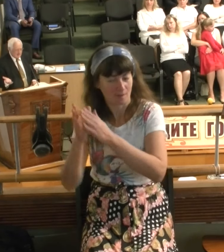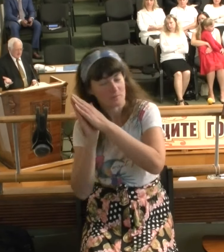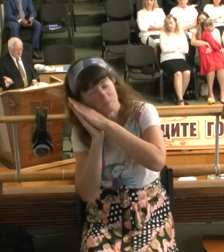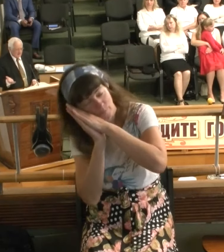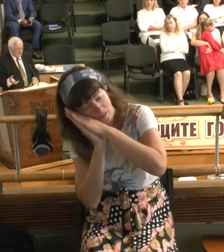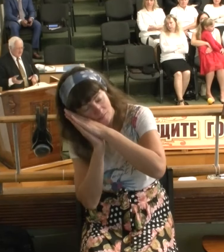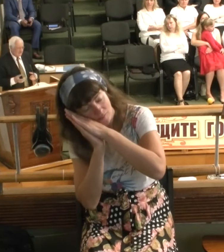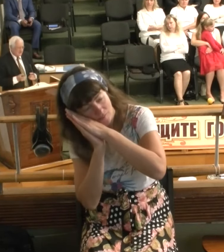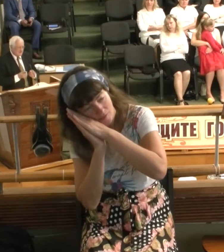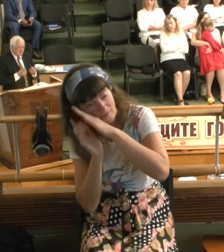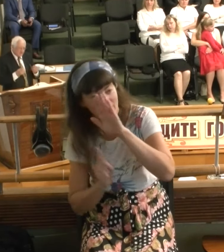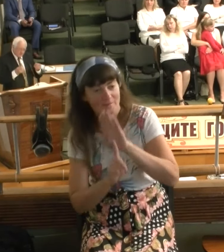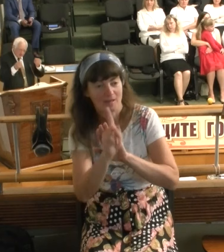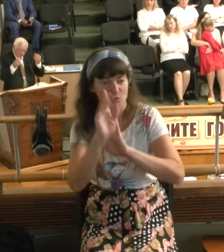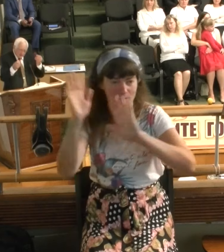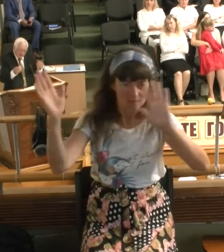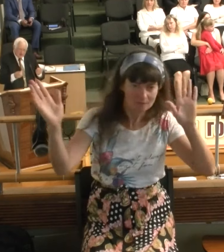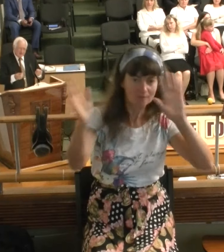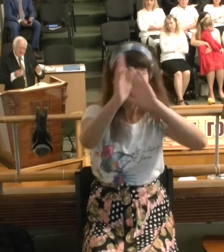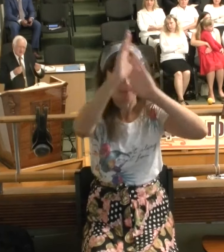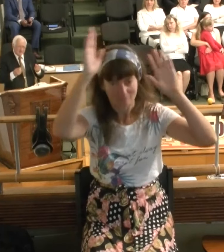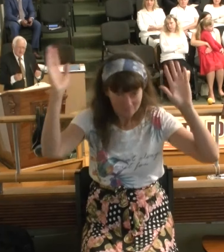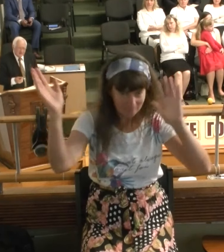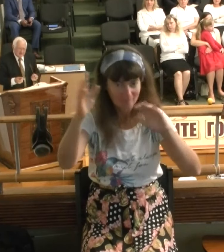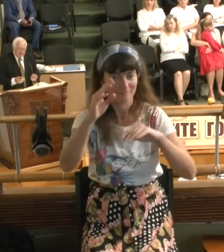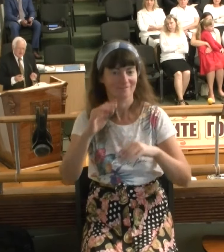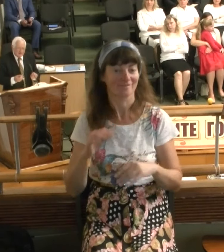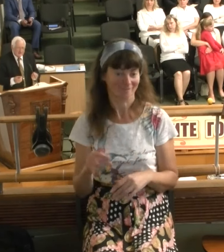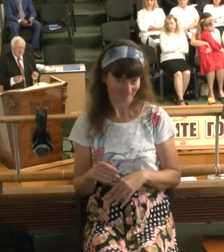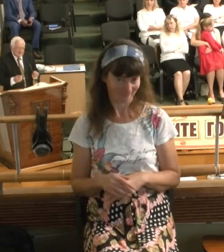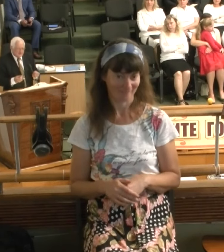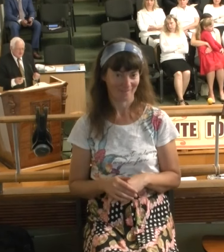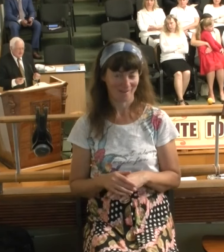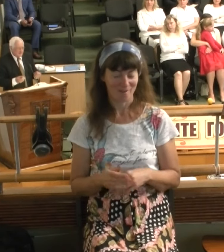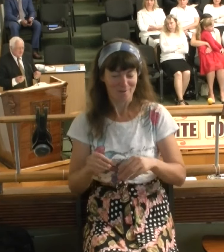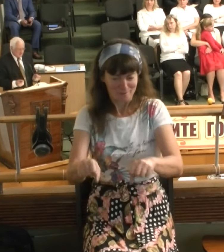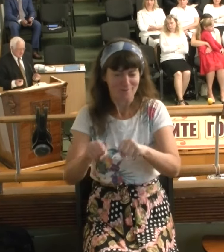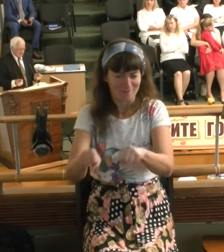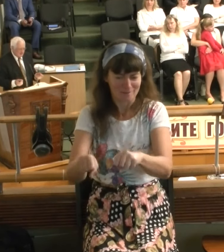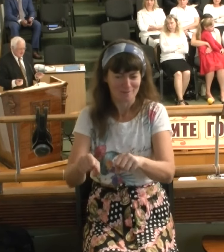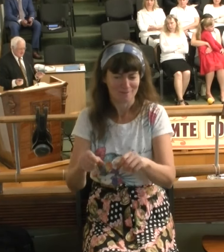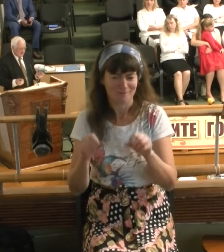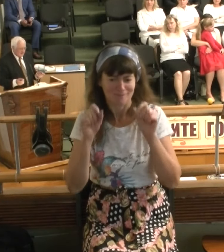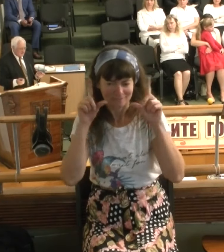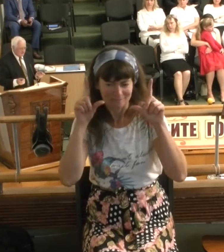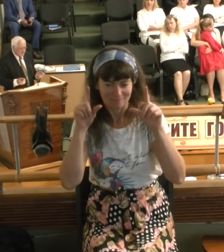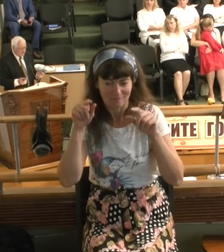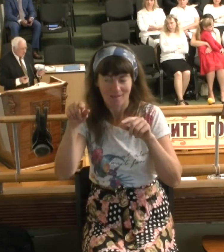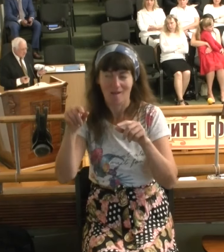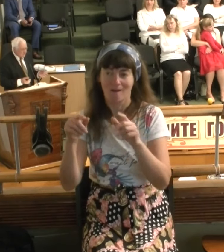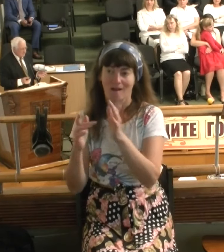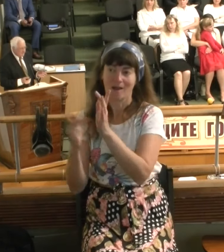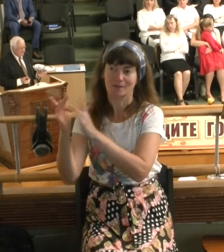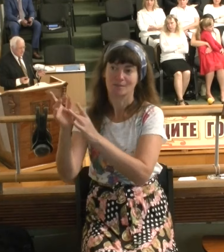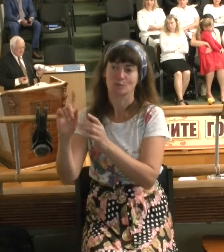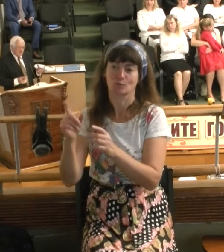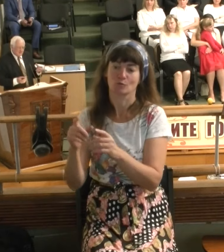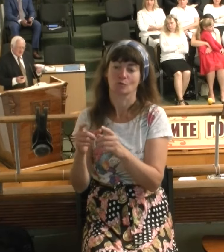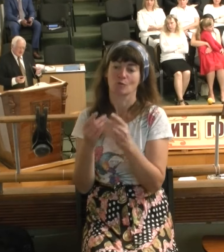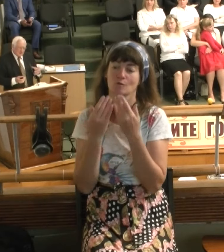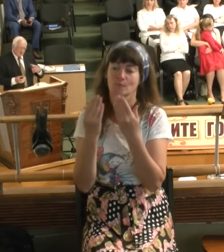ваша? То есть в испытаниях проявляется, есть ли у человека вера. В скорби,